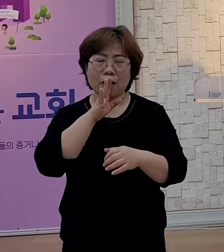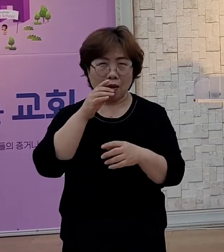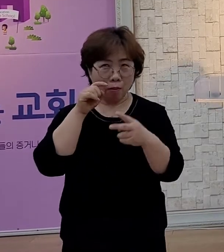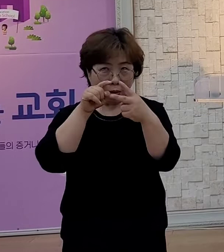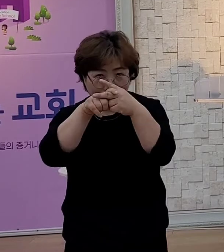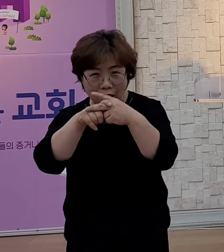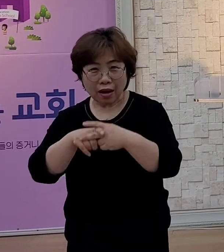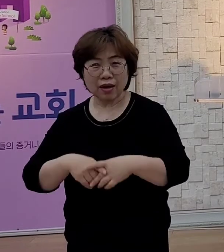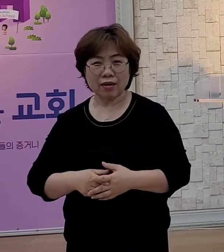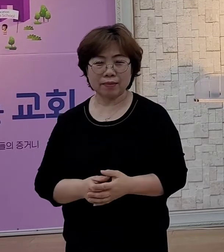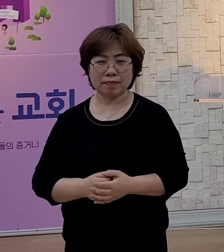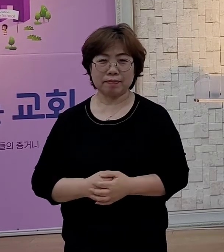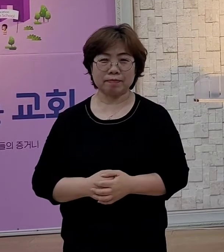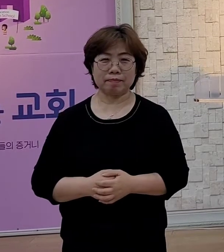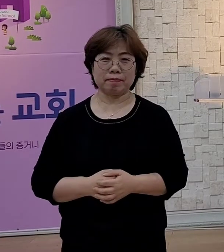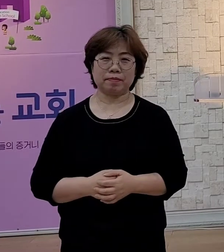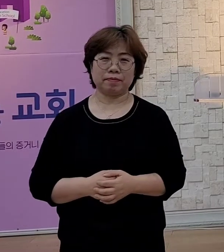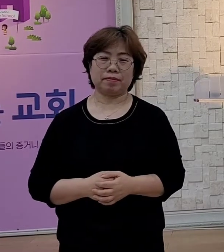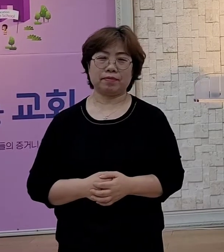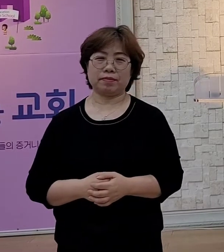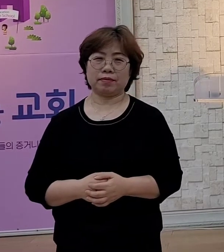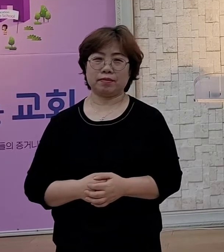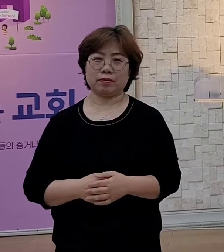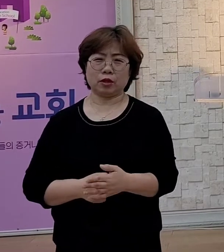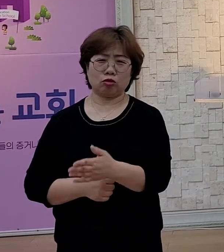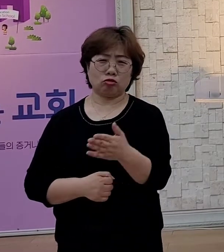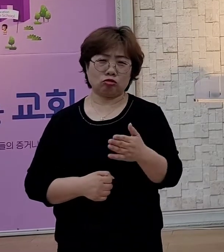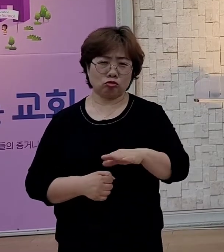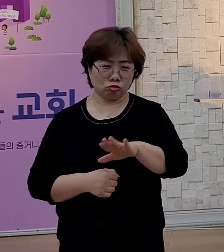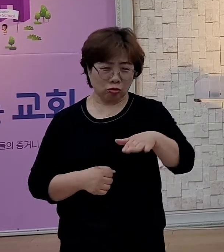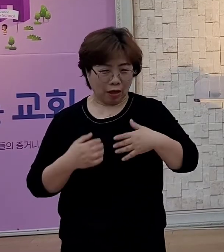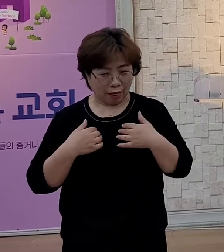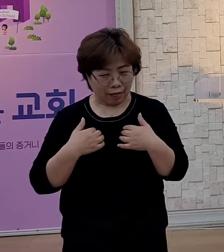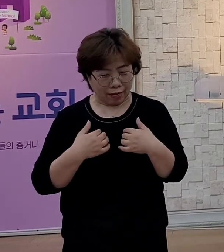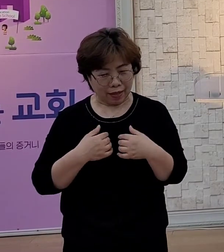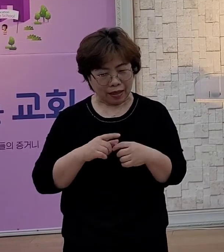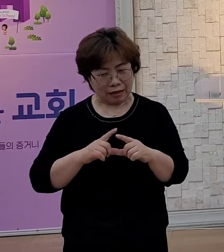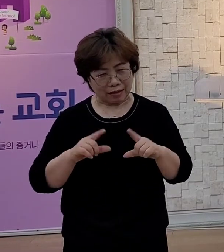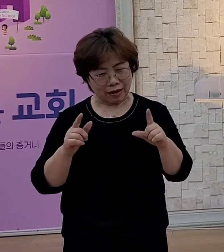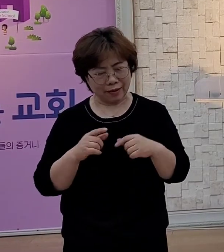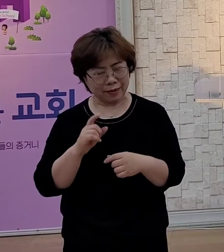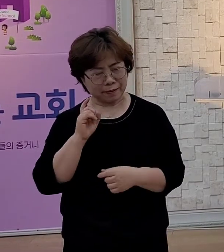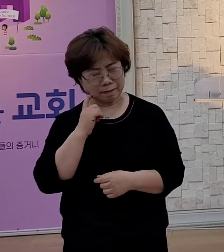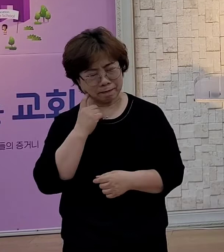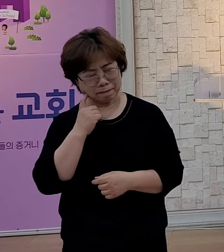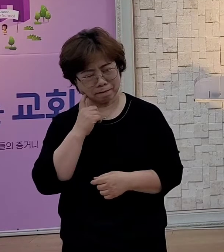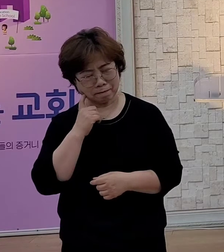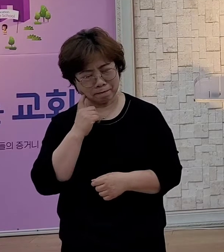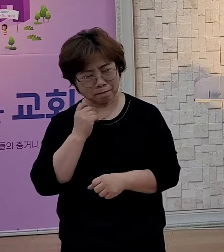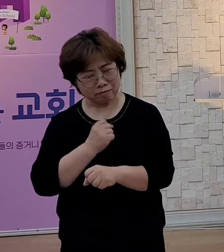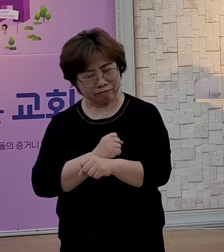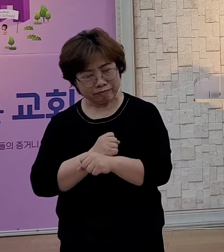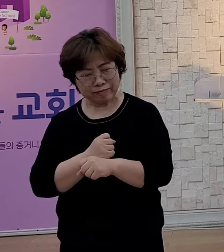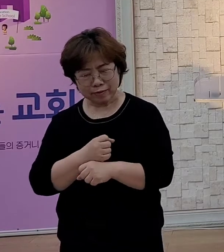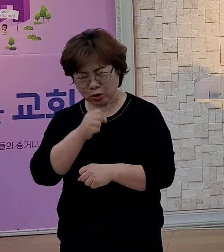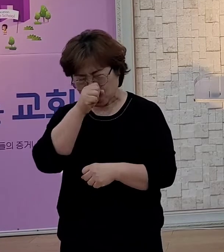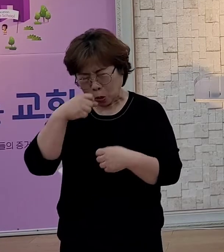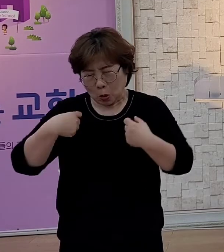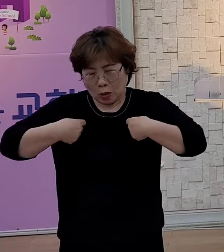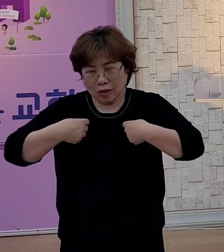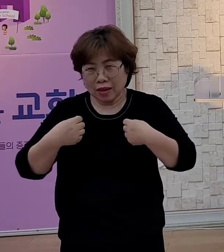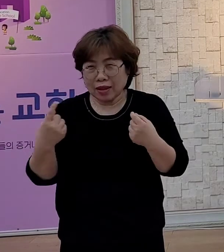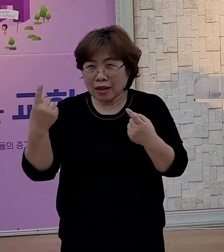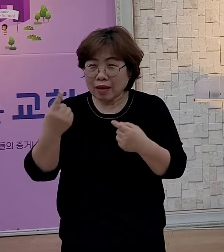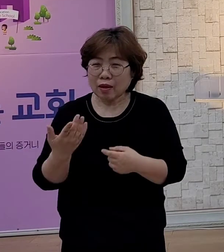사람인지 보면 압니다. 우리가 아무리 뭐 그날따라 좀 이쁘게 화장을 하고 좋은 옷을 입고 가도